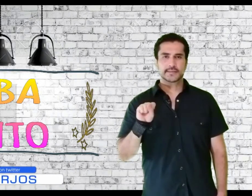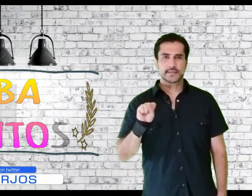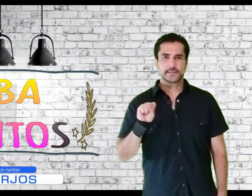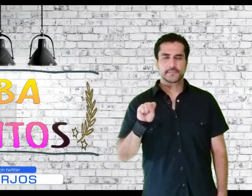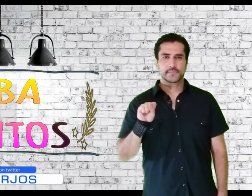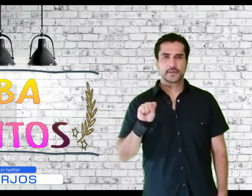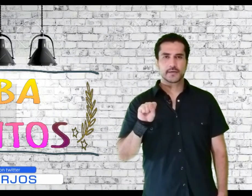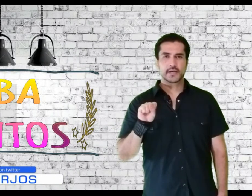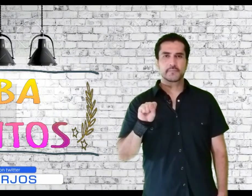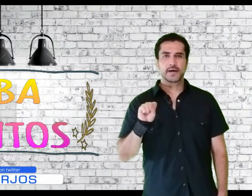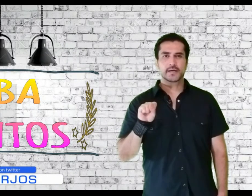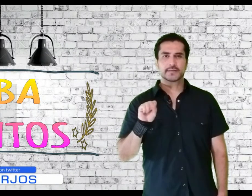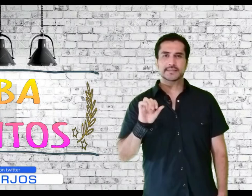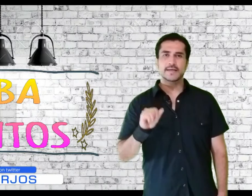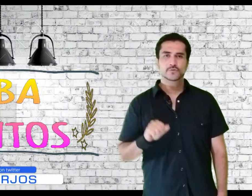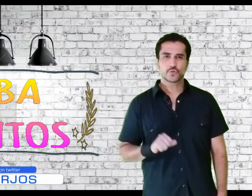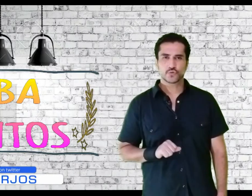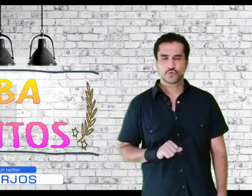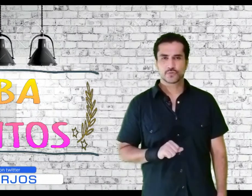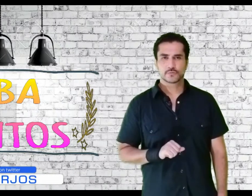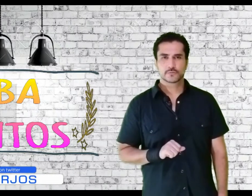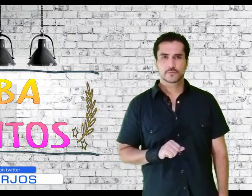S. Elba Santos.